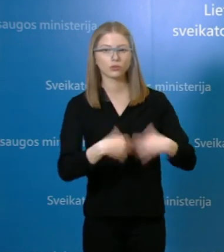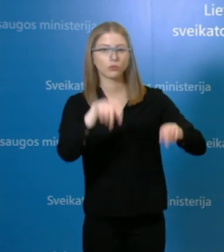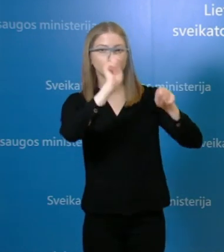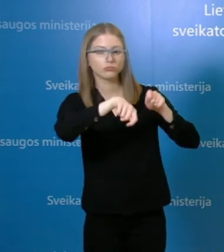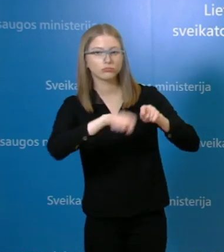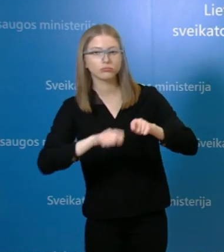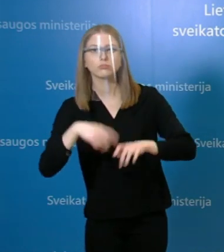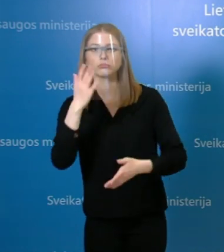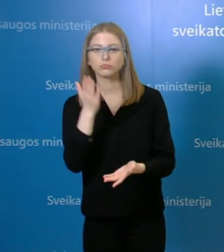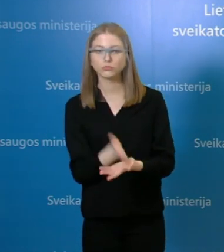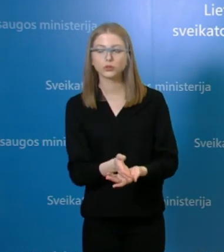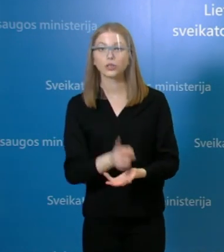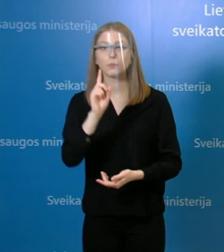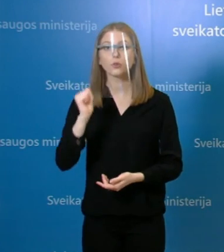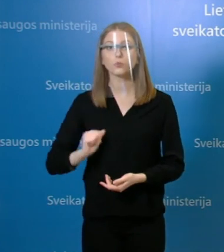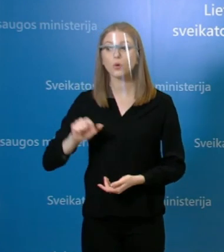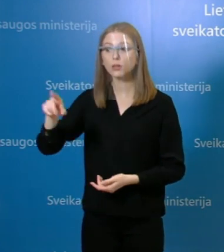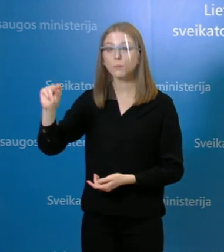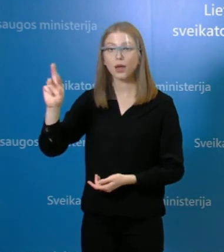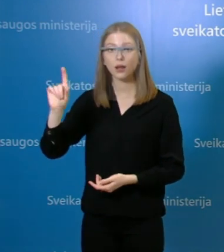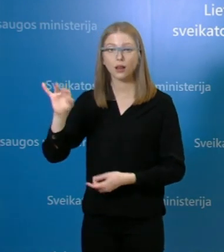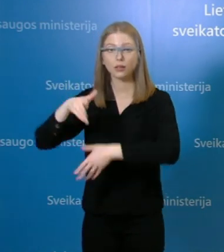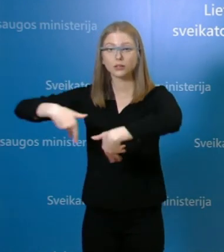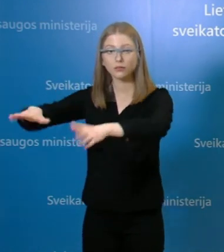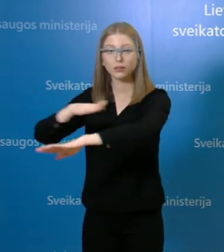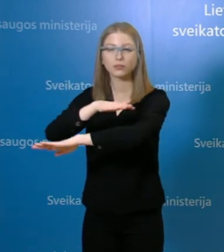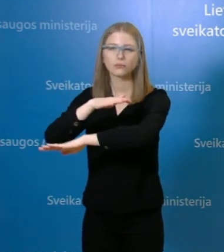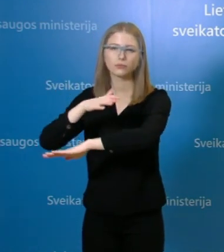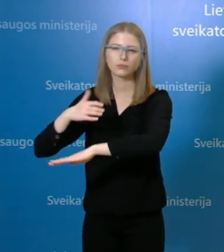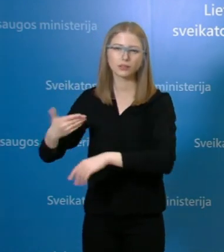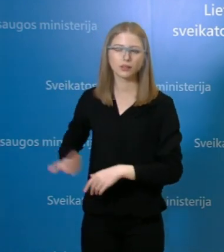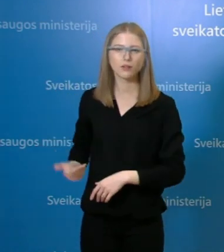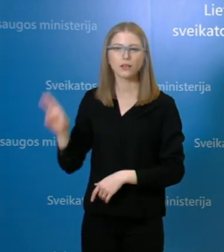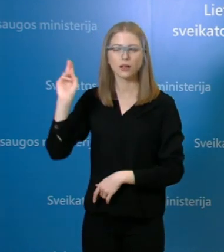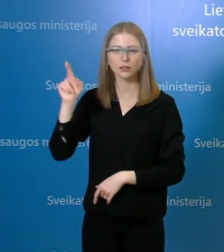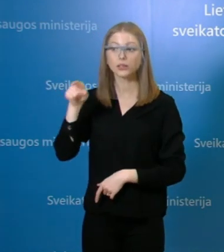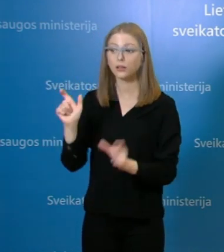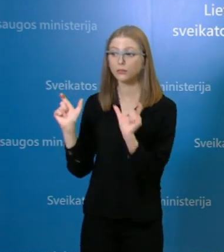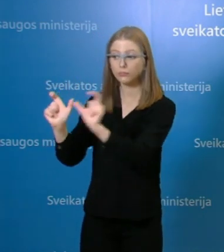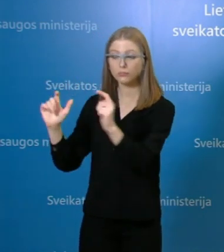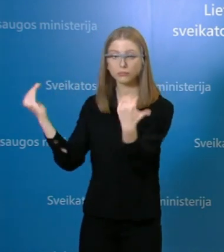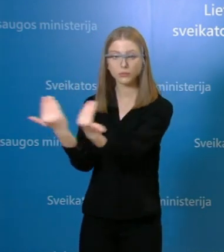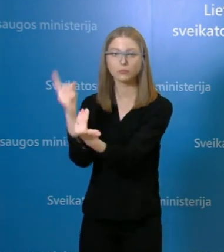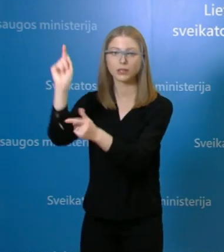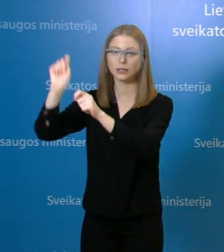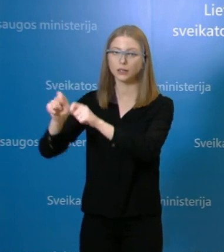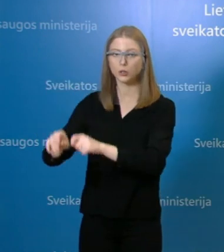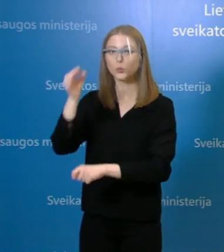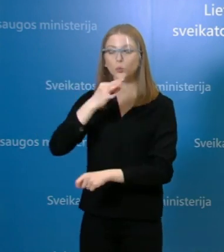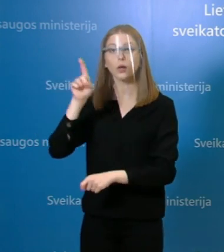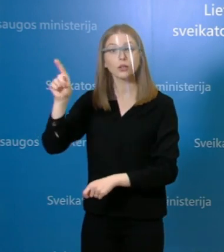ištirtas, tai kol kas rezultatų neturimai. Aišku, noriu nuraminti, asmo yra izoliuotas, jisai darbo neina, tai